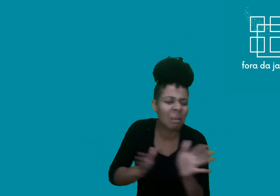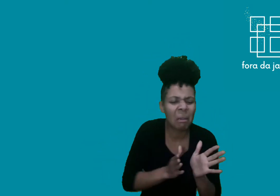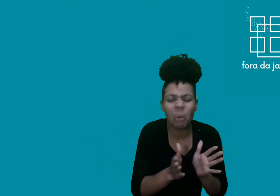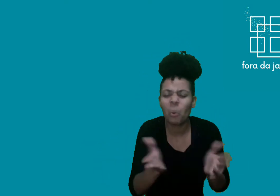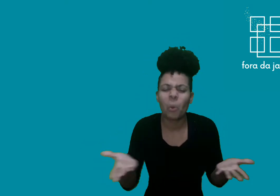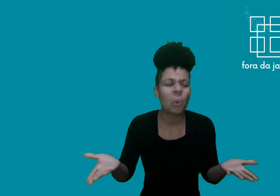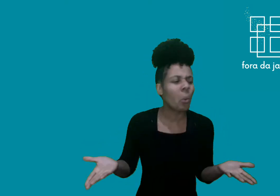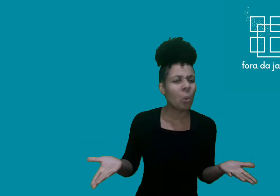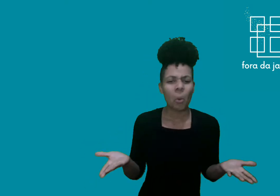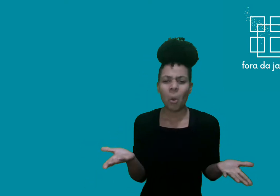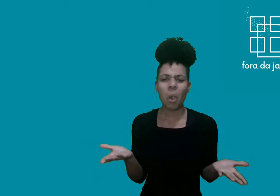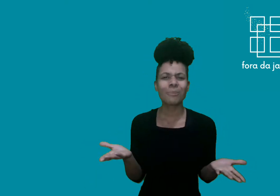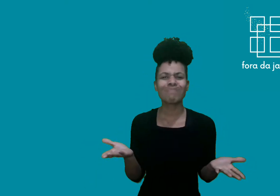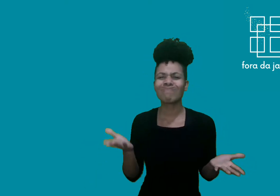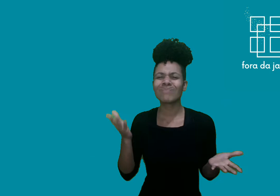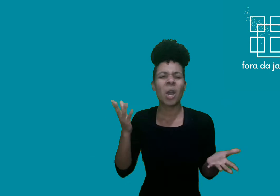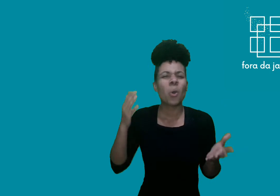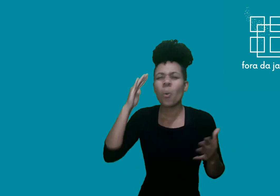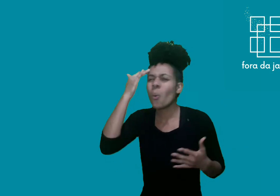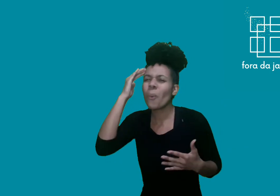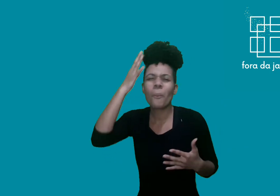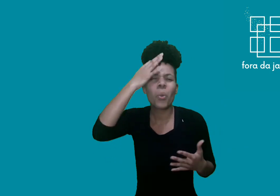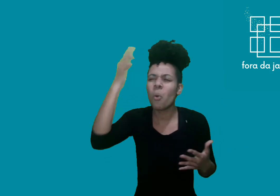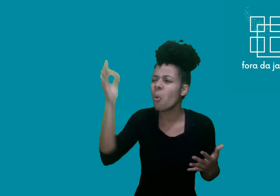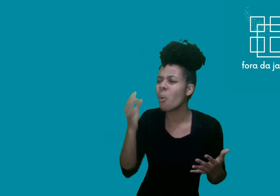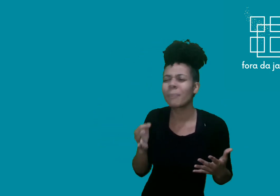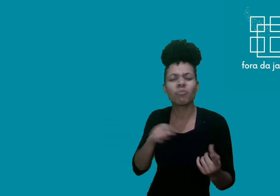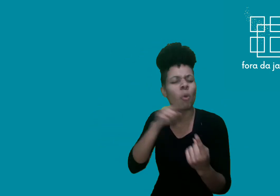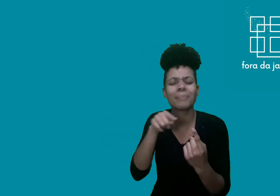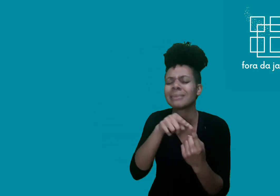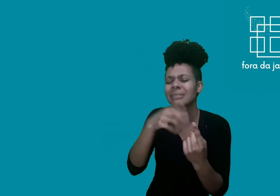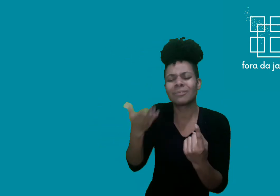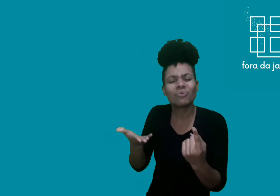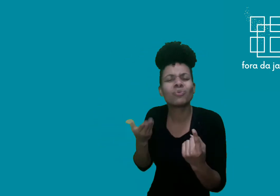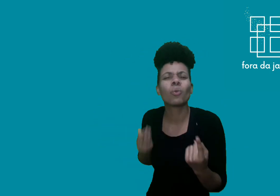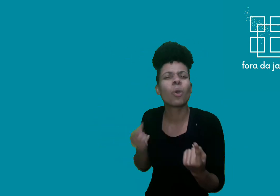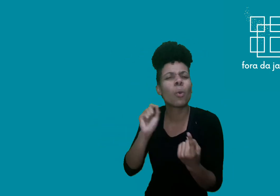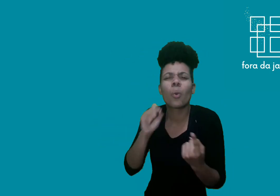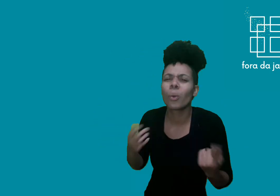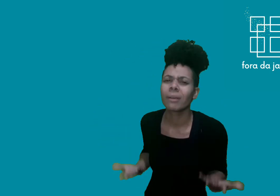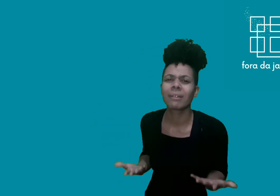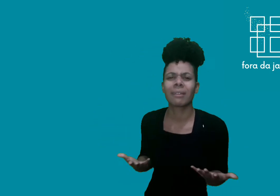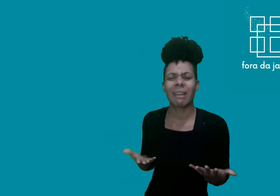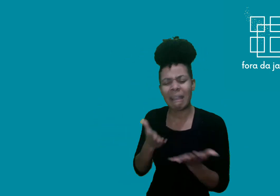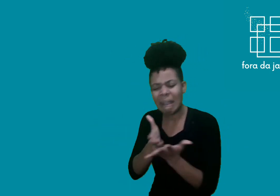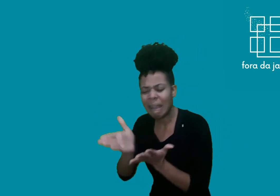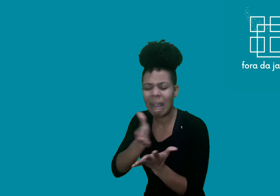também para mim essas questões são muito pessoais. Eu carreguei essas sensações por muito tempo e eu ainda luto com alguma dessas